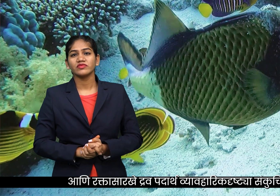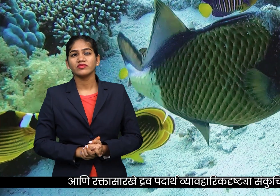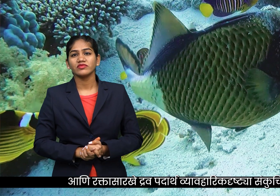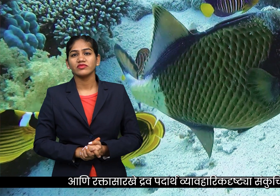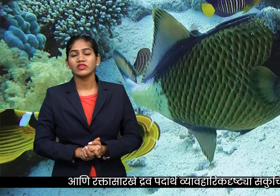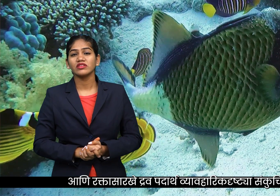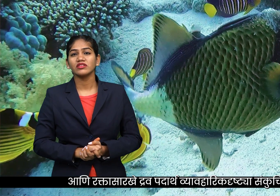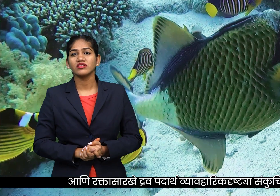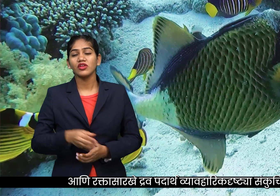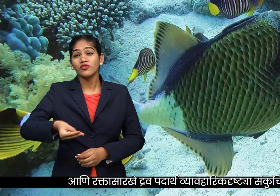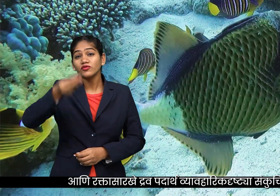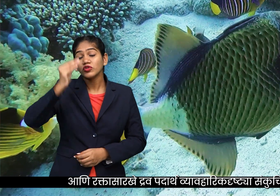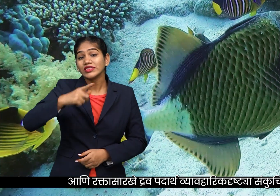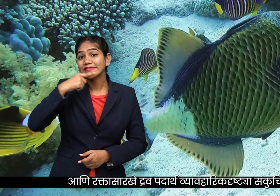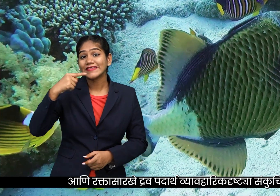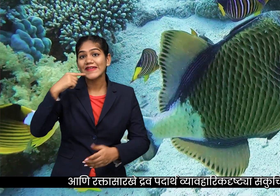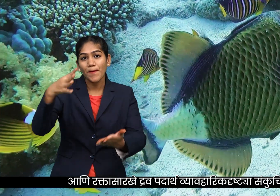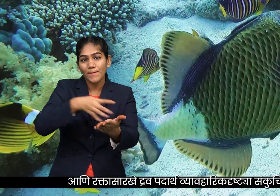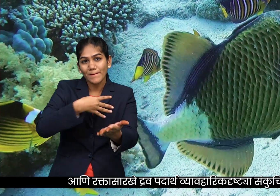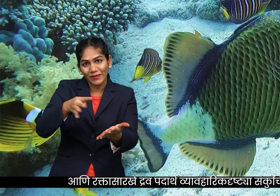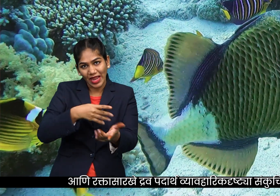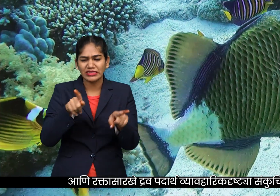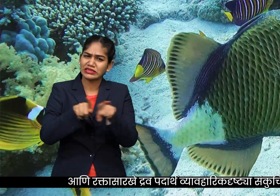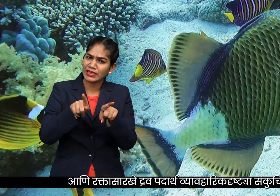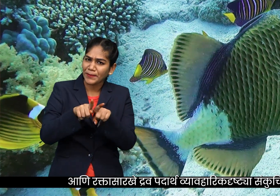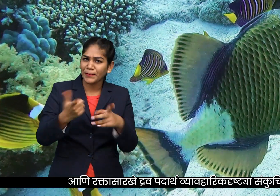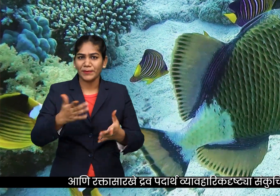व्यावहारिक दृष्ट्या संकुचित असतात.